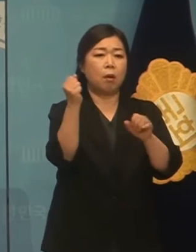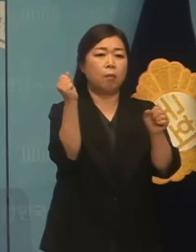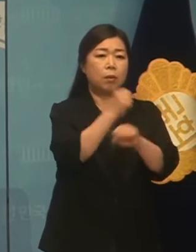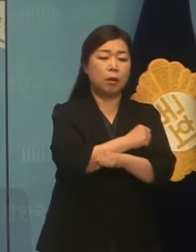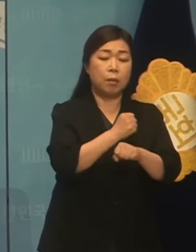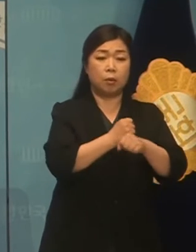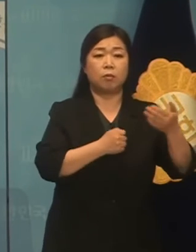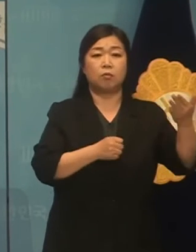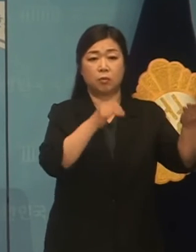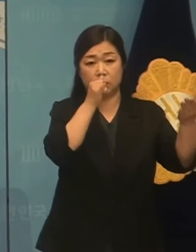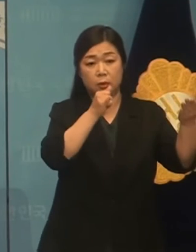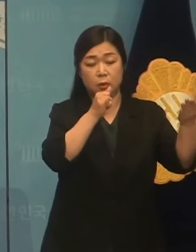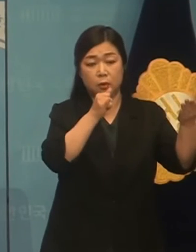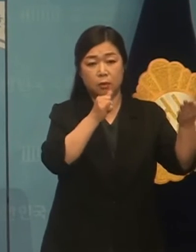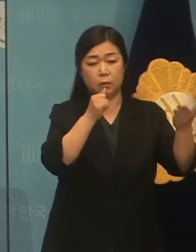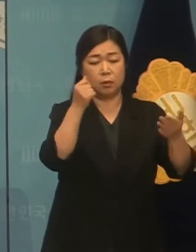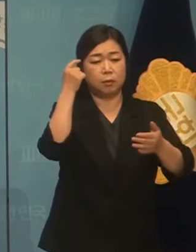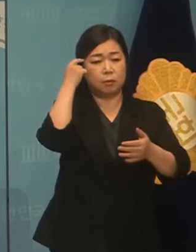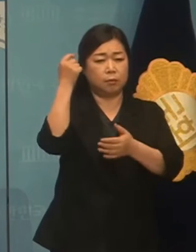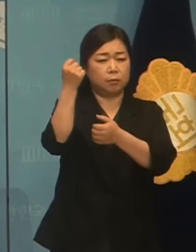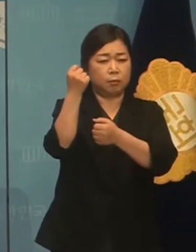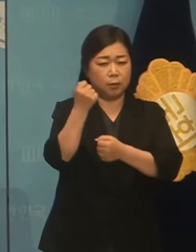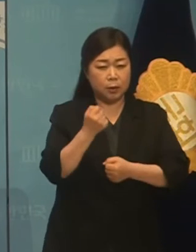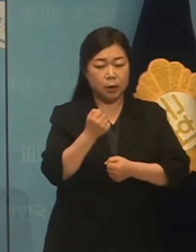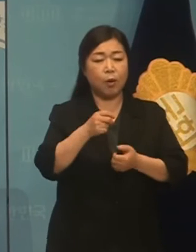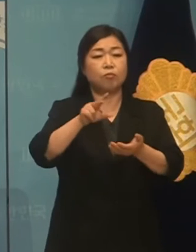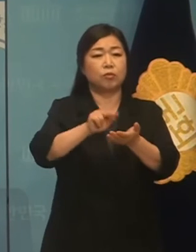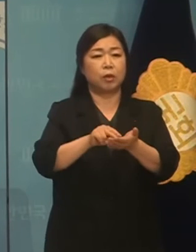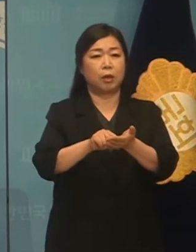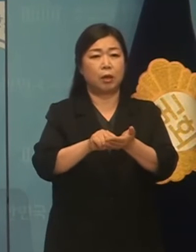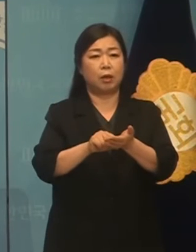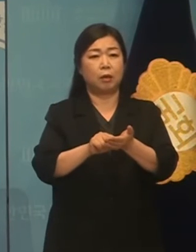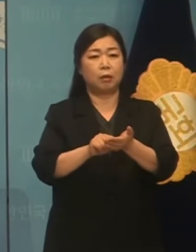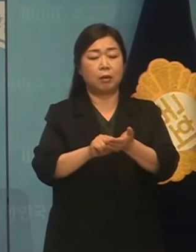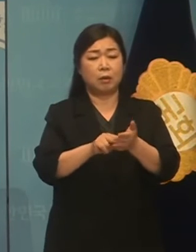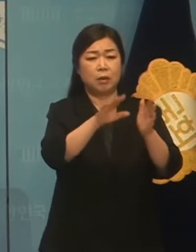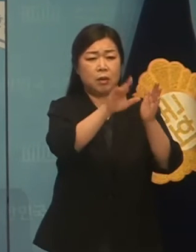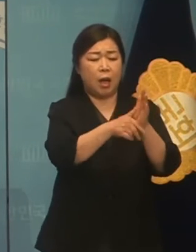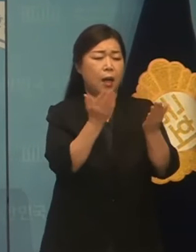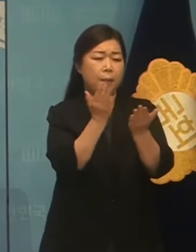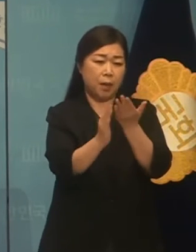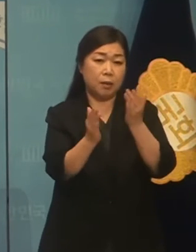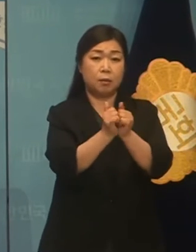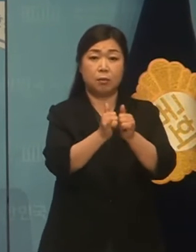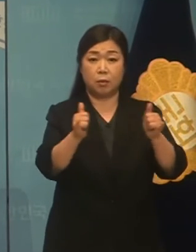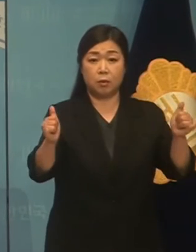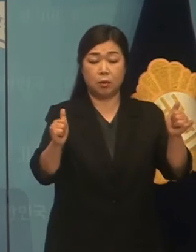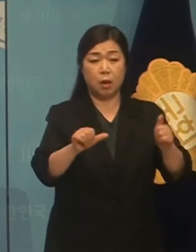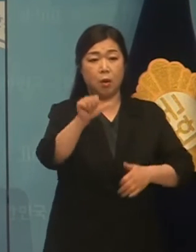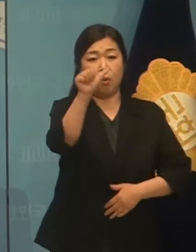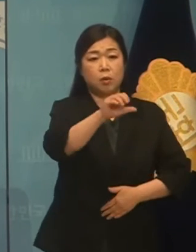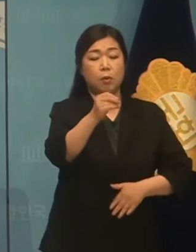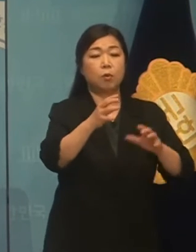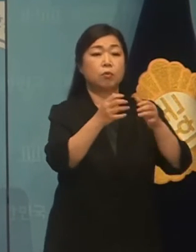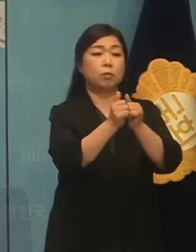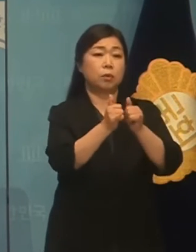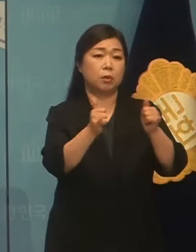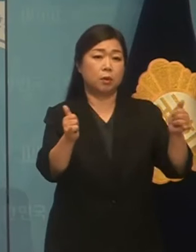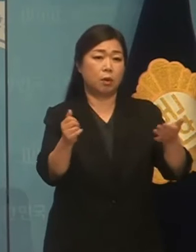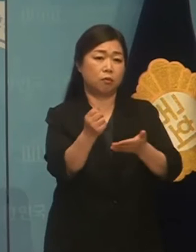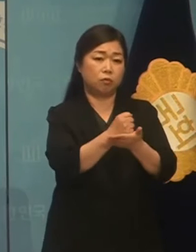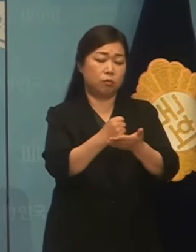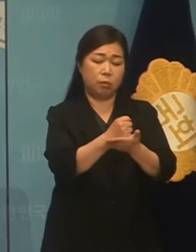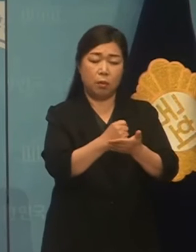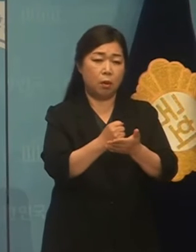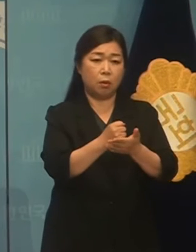이념에 중독된 역사의 후적응자 시대의 이단아들이 5천만 국민의 운명을